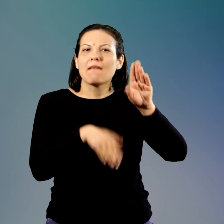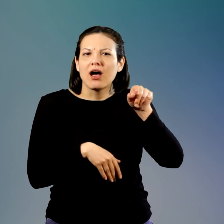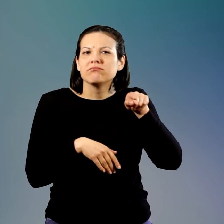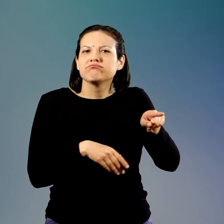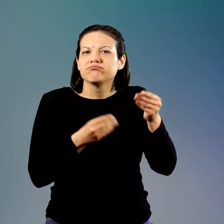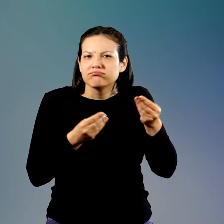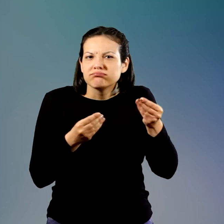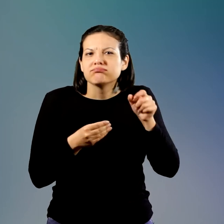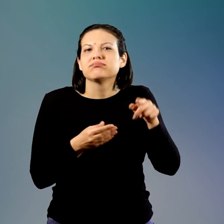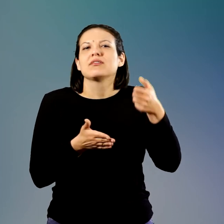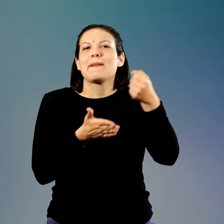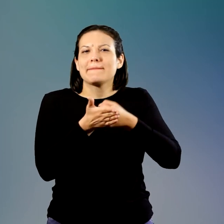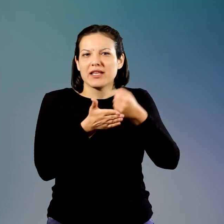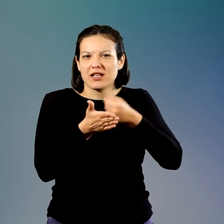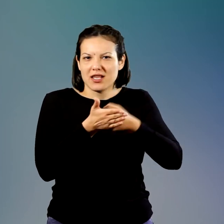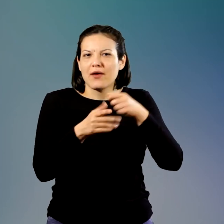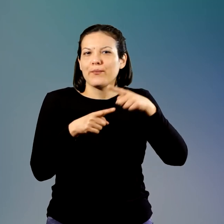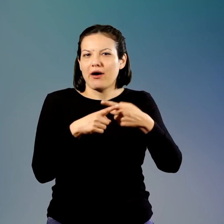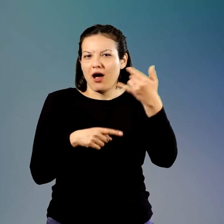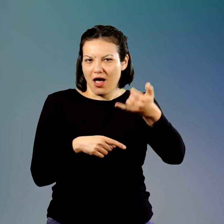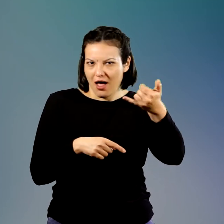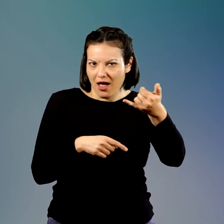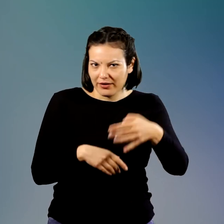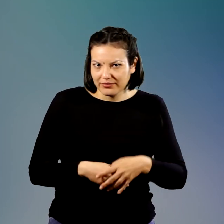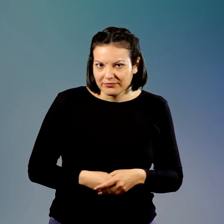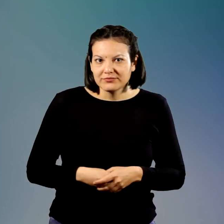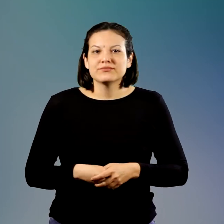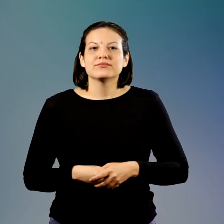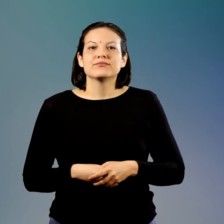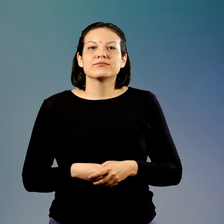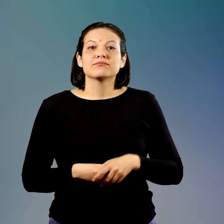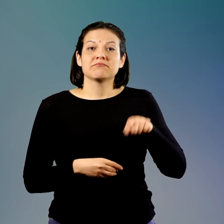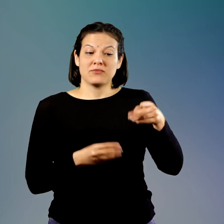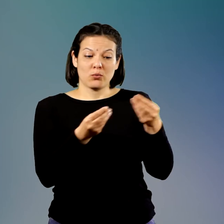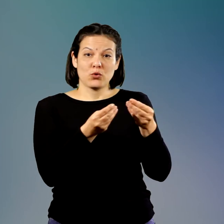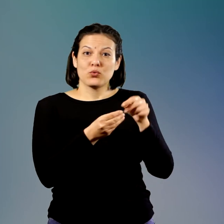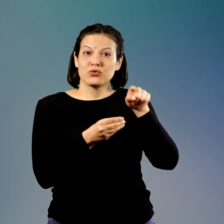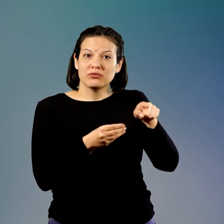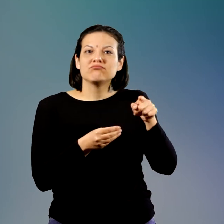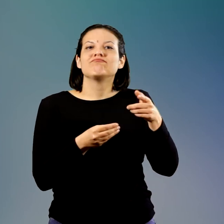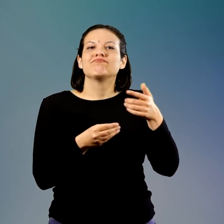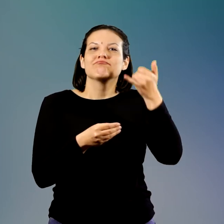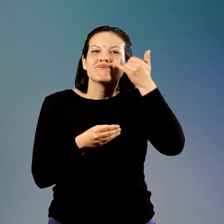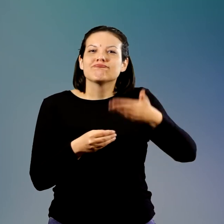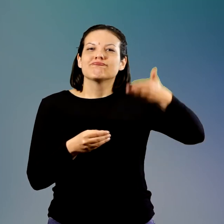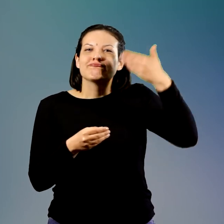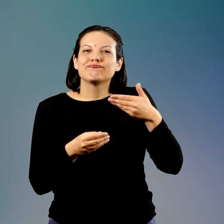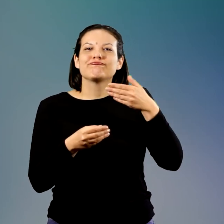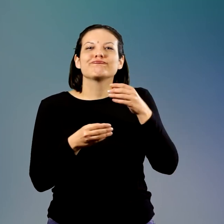tenían militancia política muchos habían participado durante la primavera de